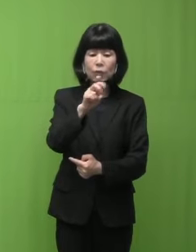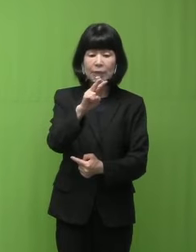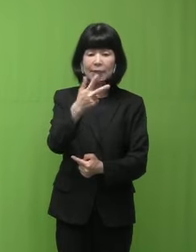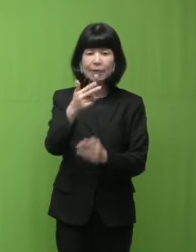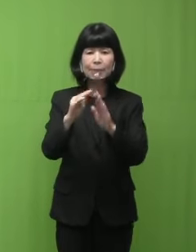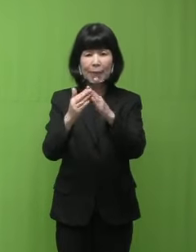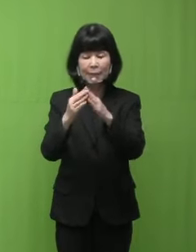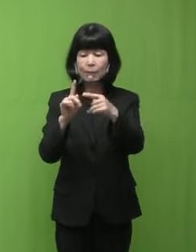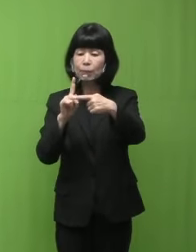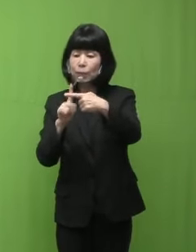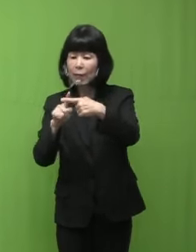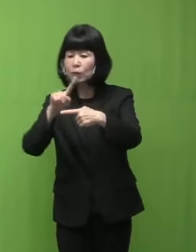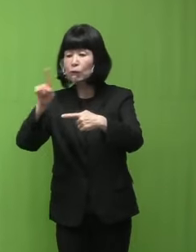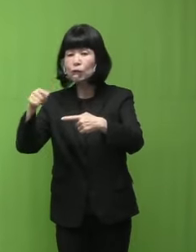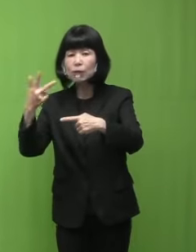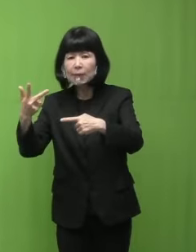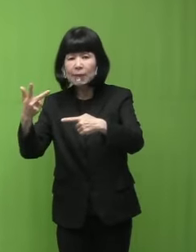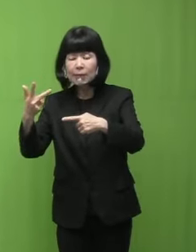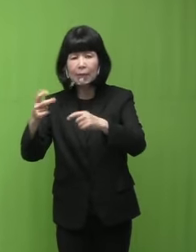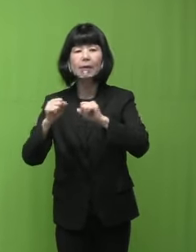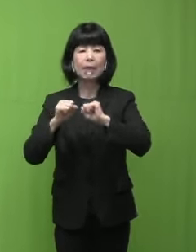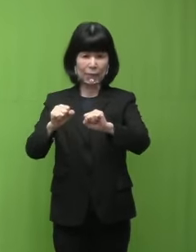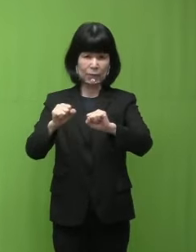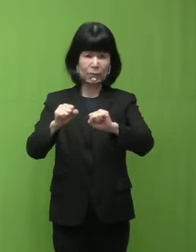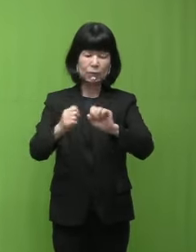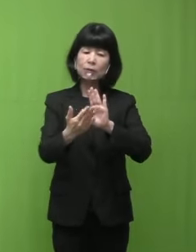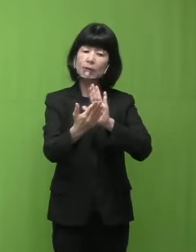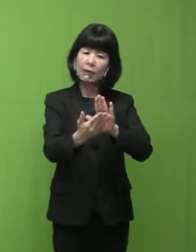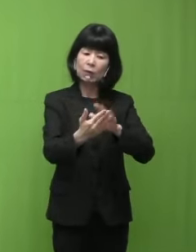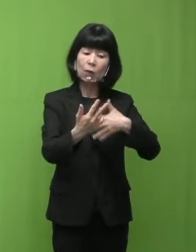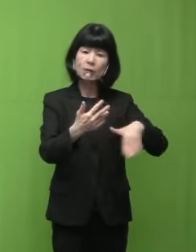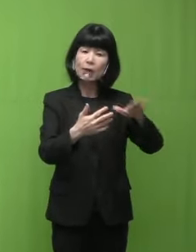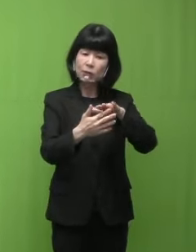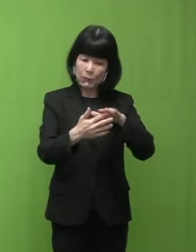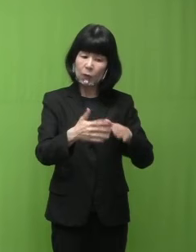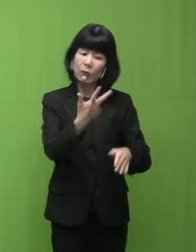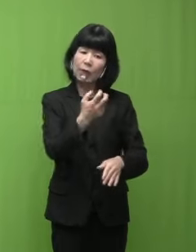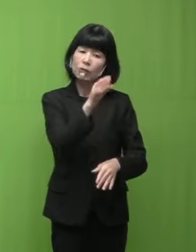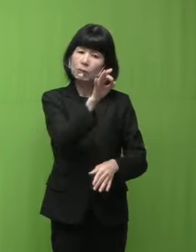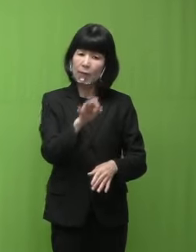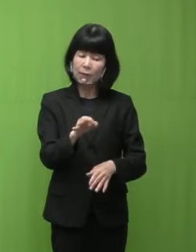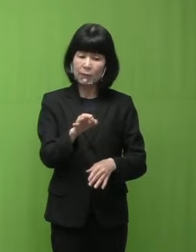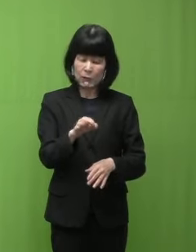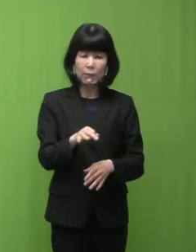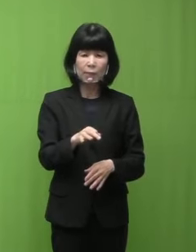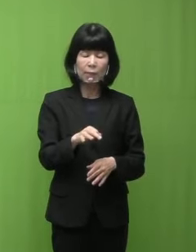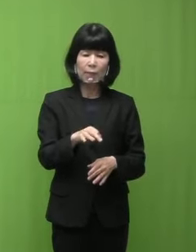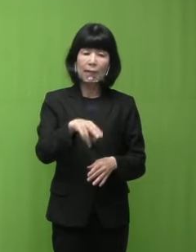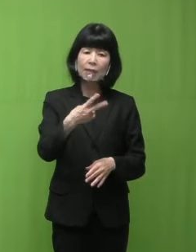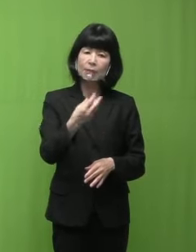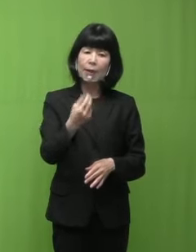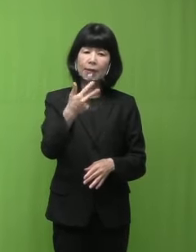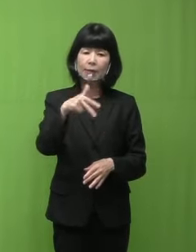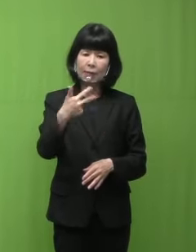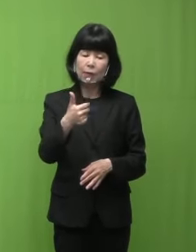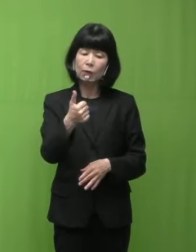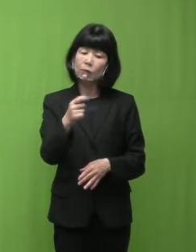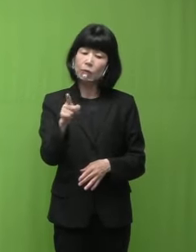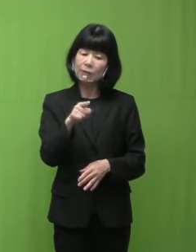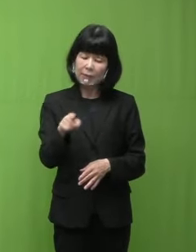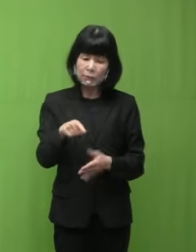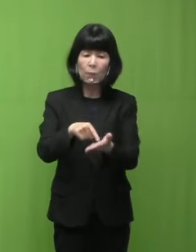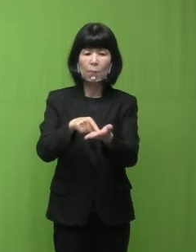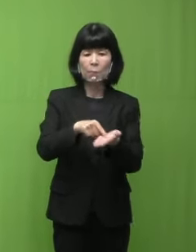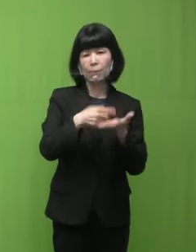寿司で行なっていまして対象施設のうち約7割509雪で2万だね52分のお申込みいただきましたので